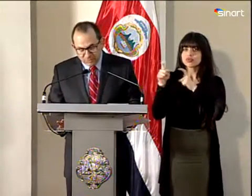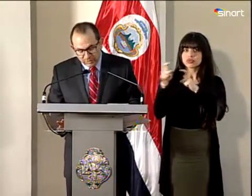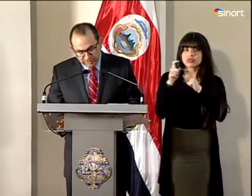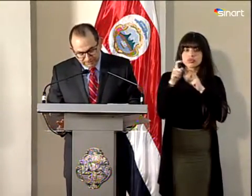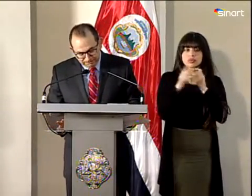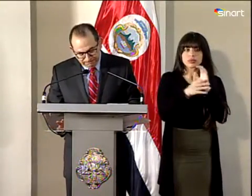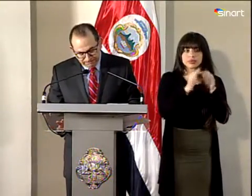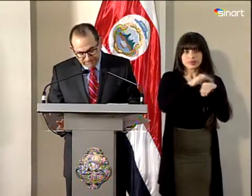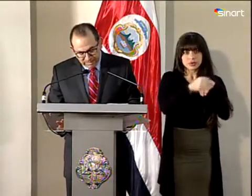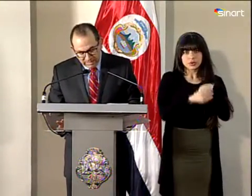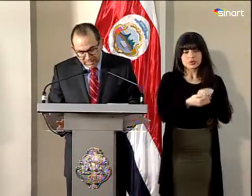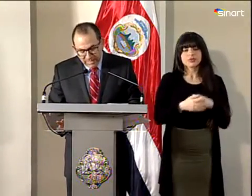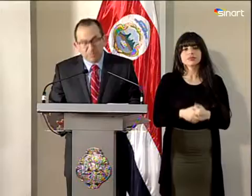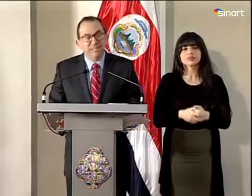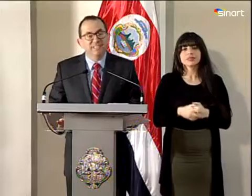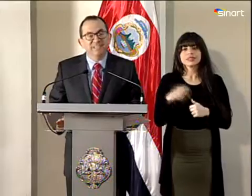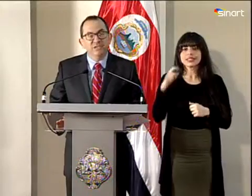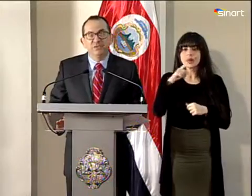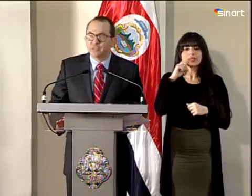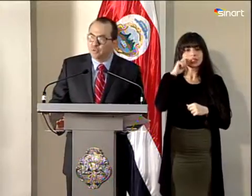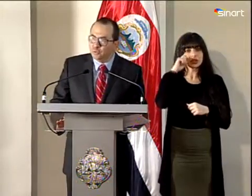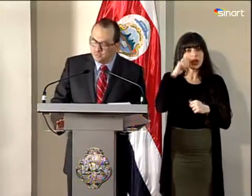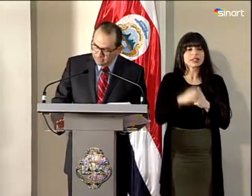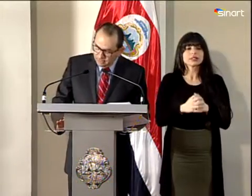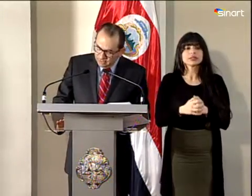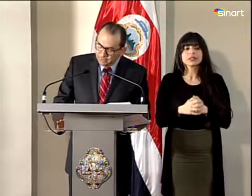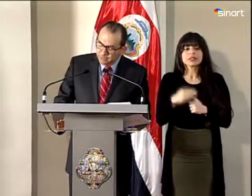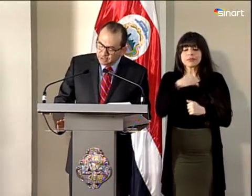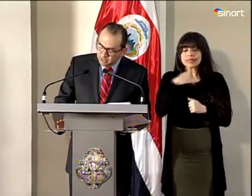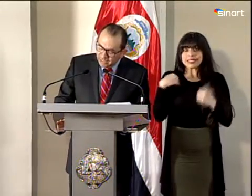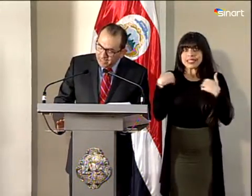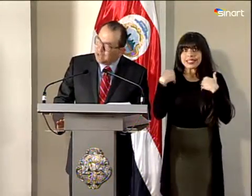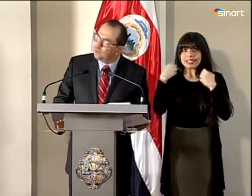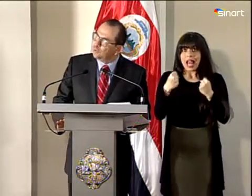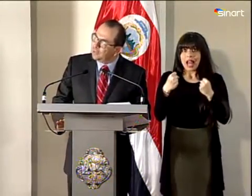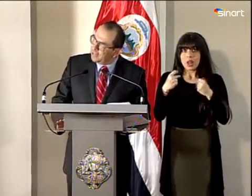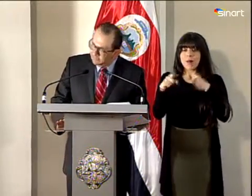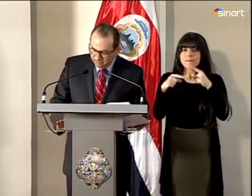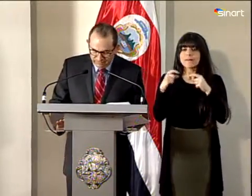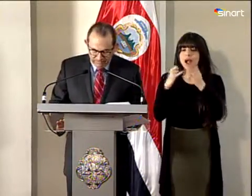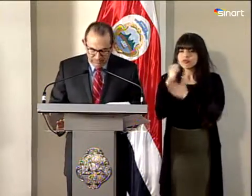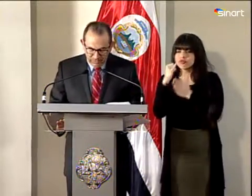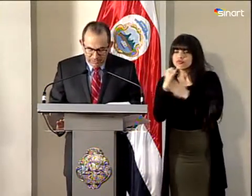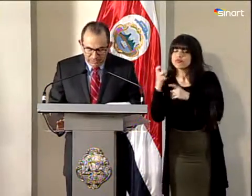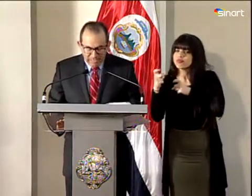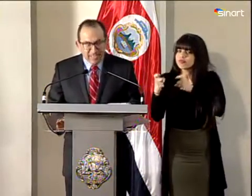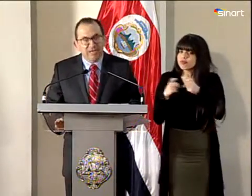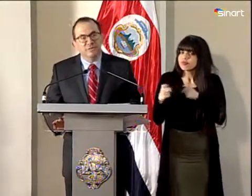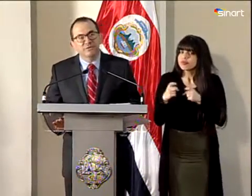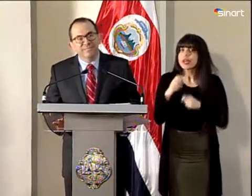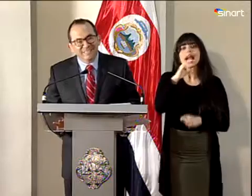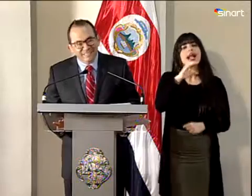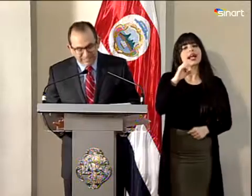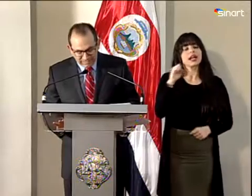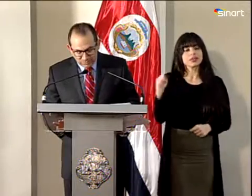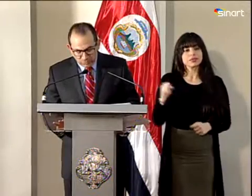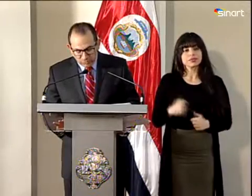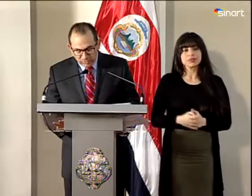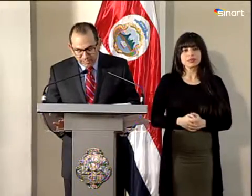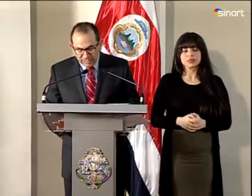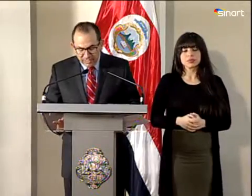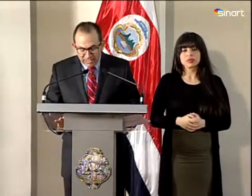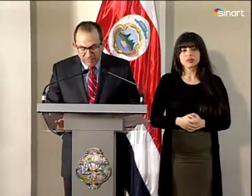células sexuales. El Ministerio de Salud inspeccionará y controlará. La Caja Costarricense de